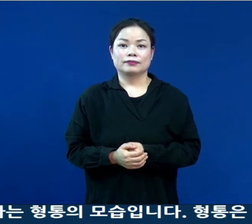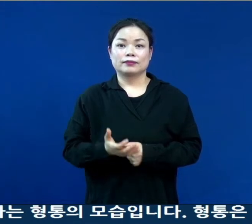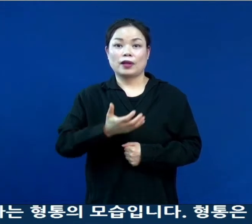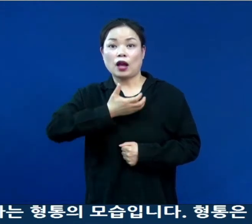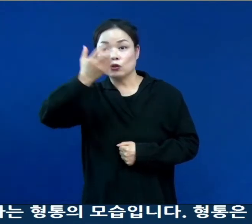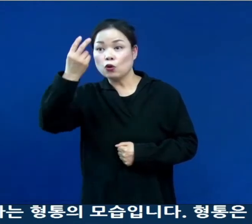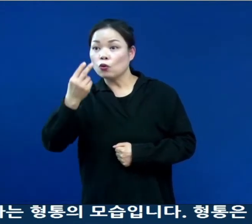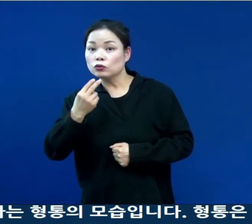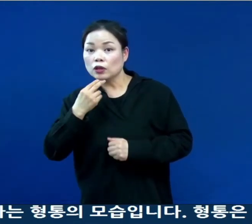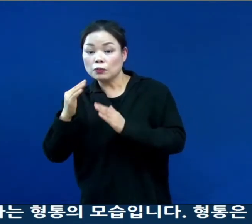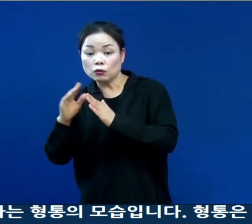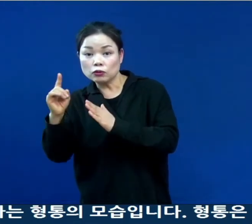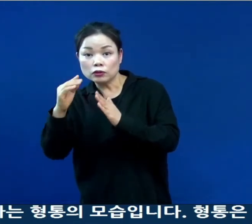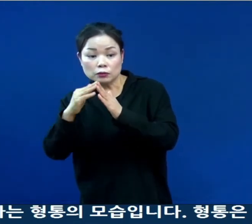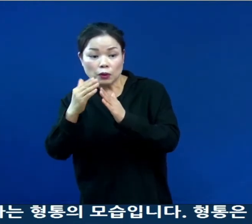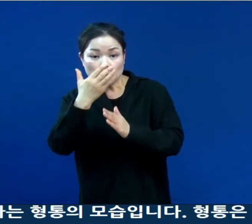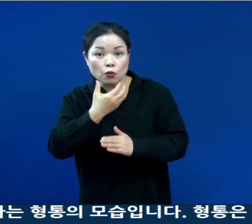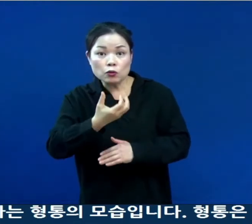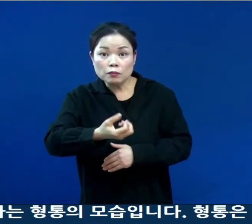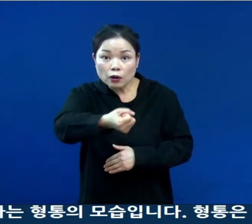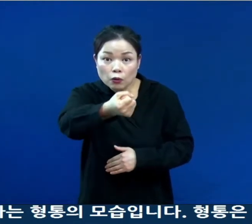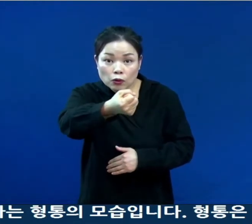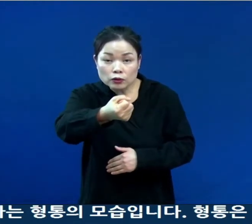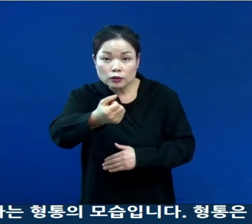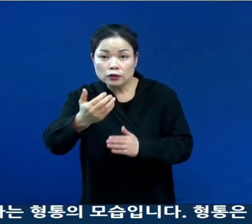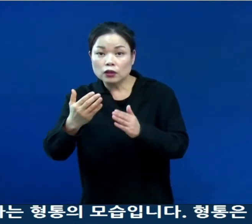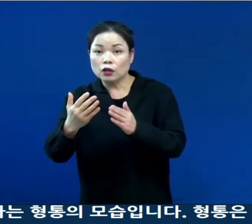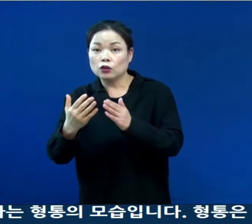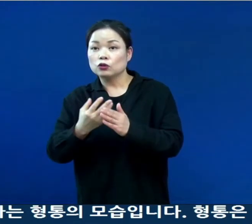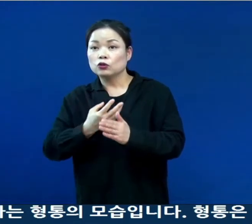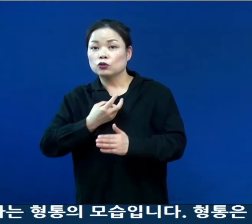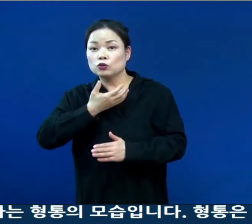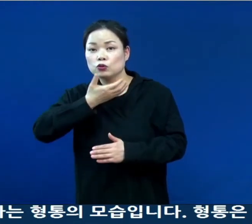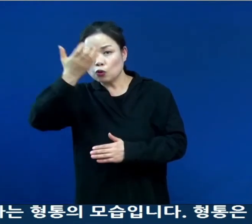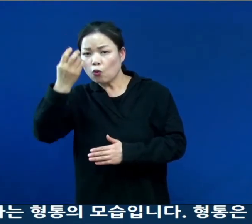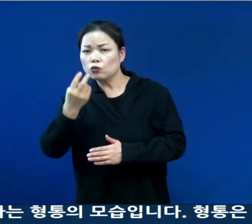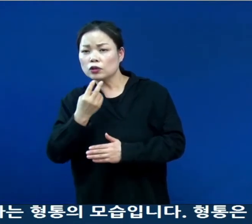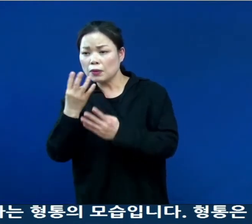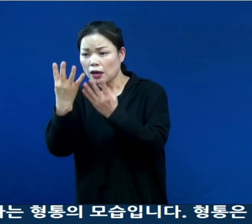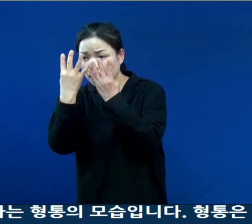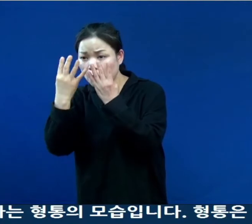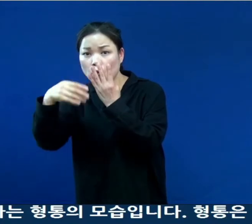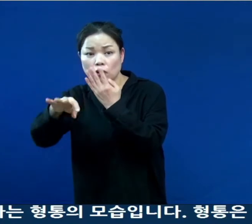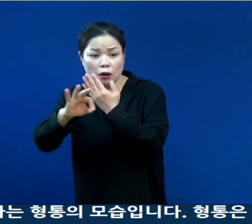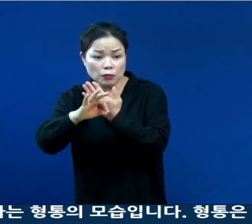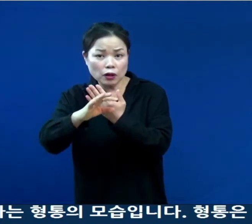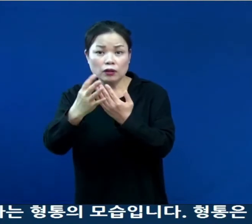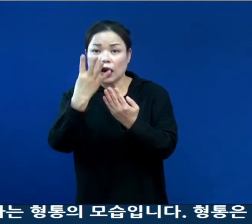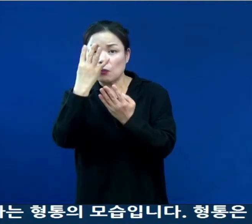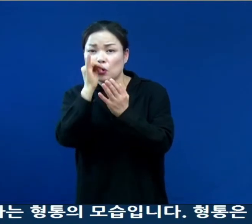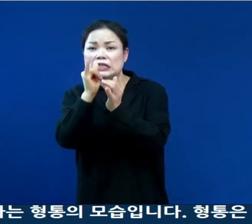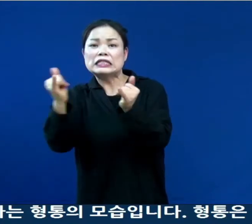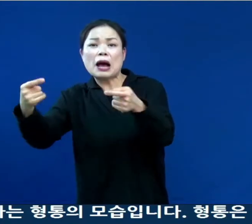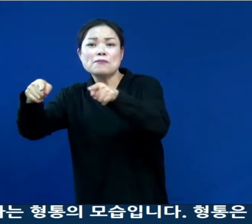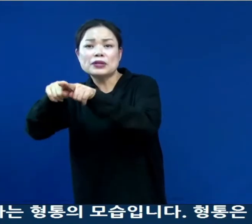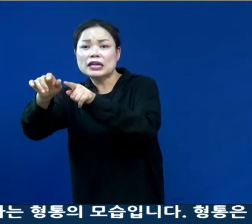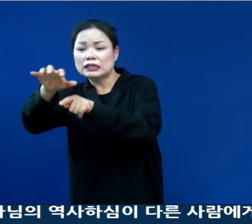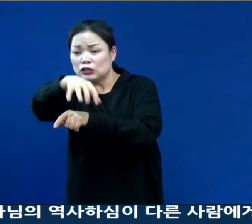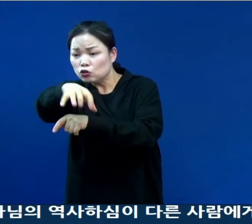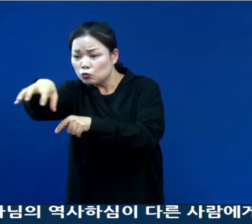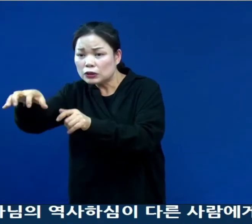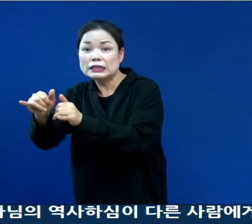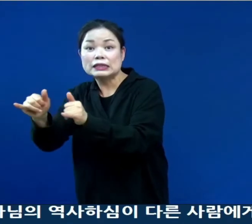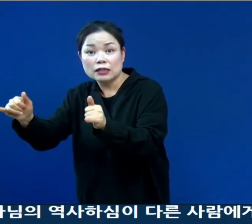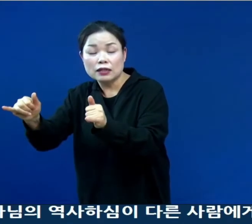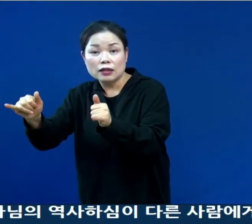요셉이 어떤 집에 가면 그 집이 복을 받고, 요셉이 감옥에 가면 그 감옥의 사람들이 복을 받습니다. 요셉의 주변에 있는